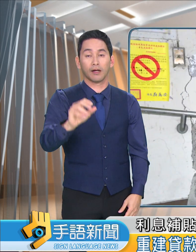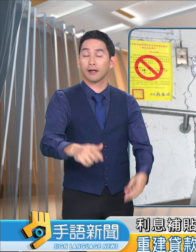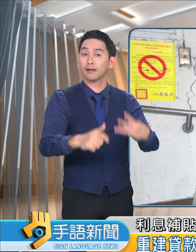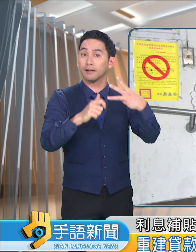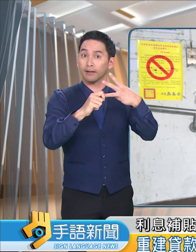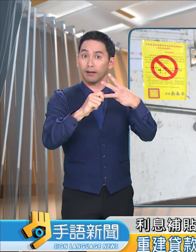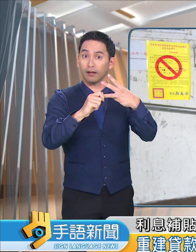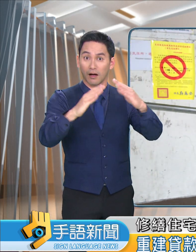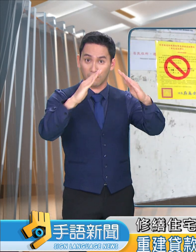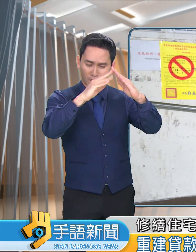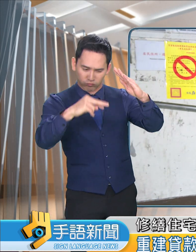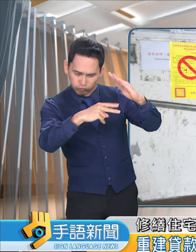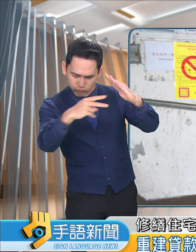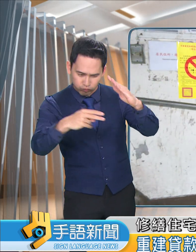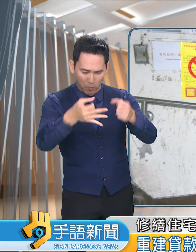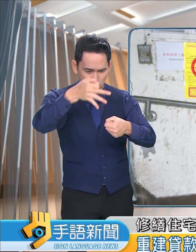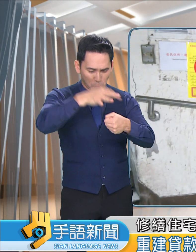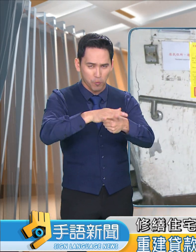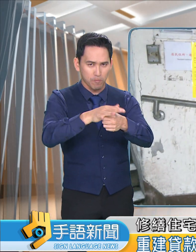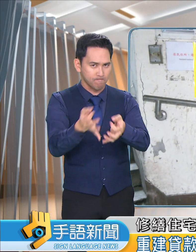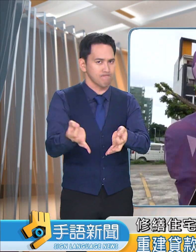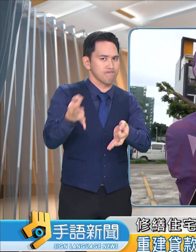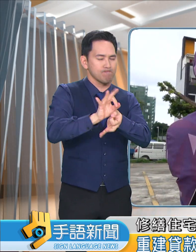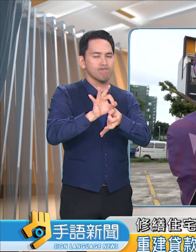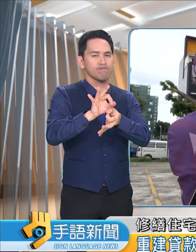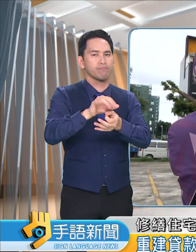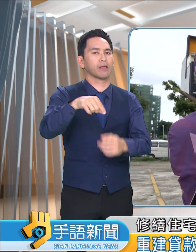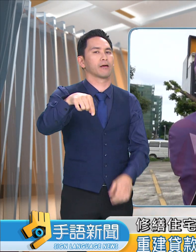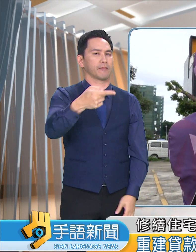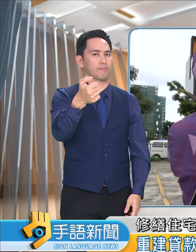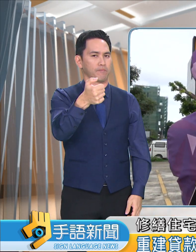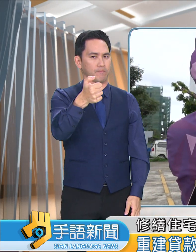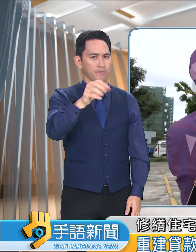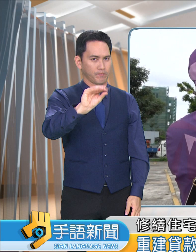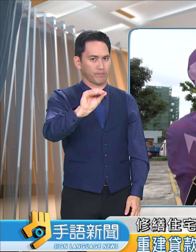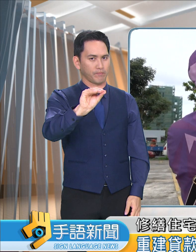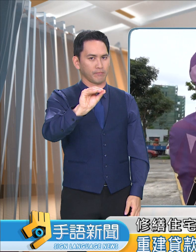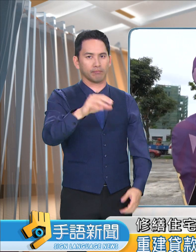修缮住宅补贴提高到150万元。